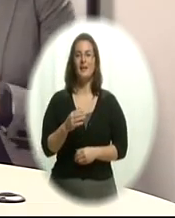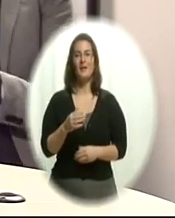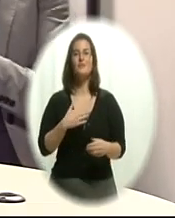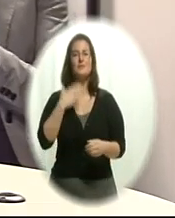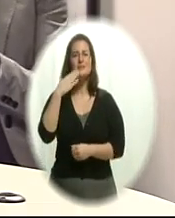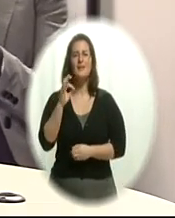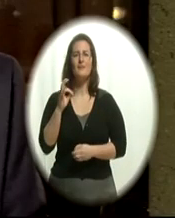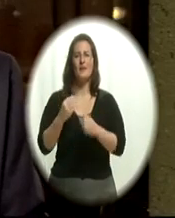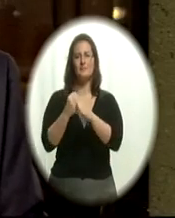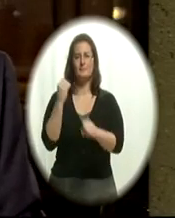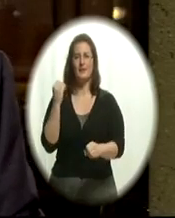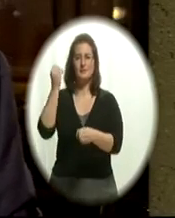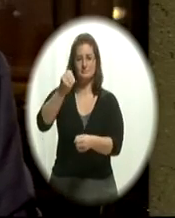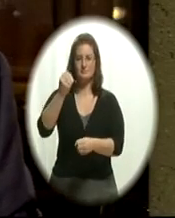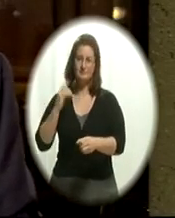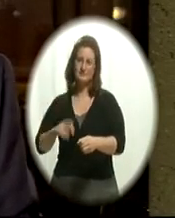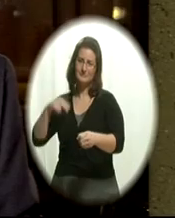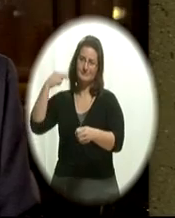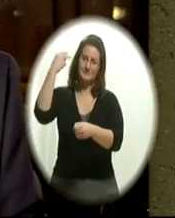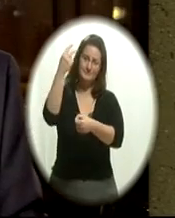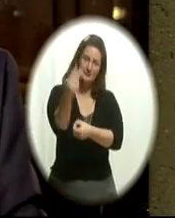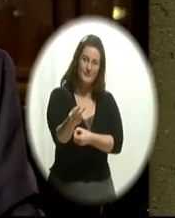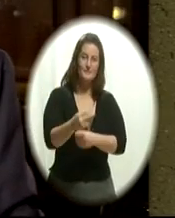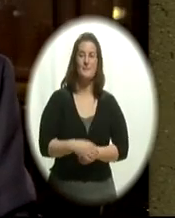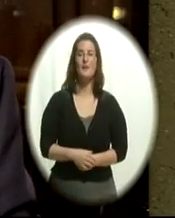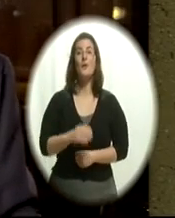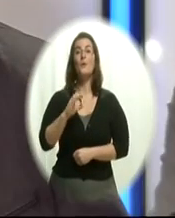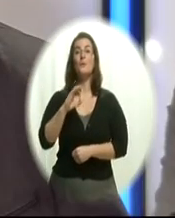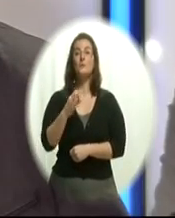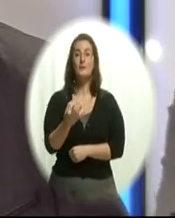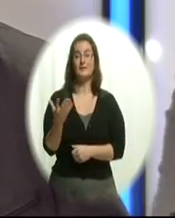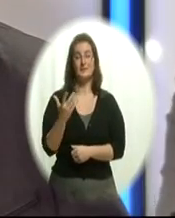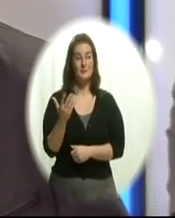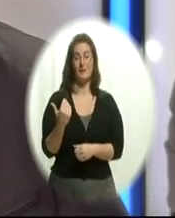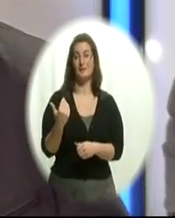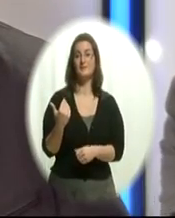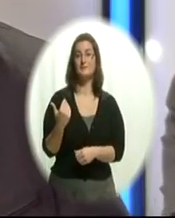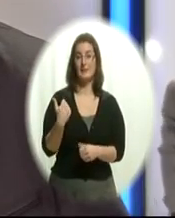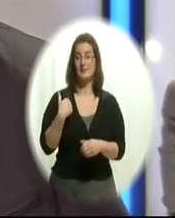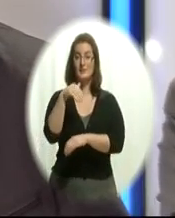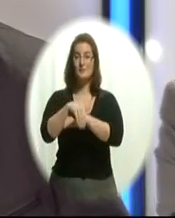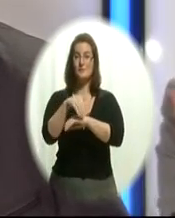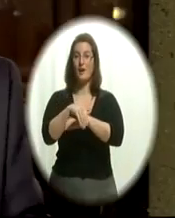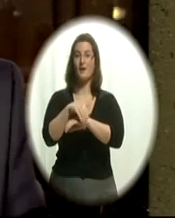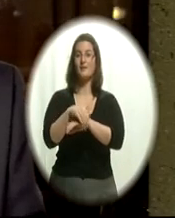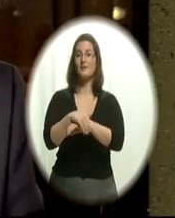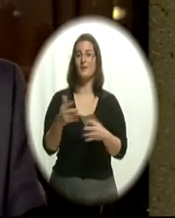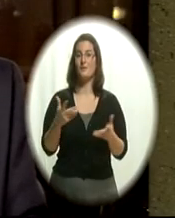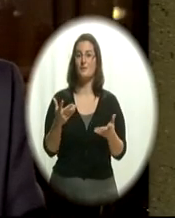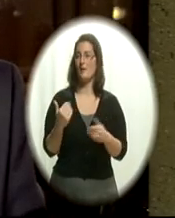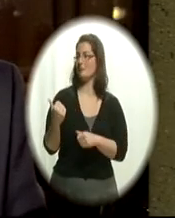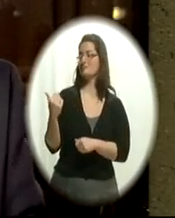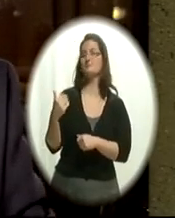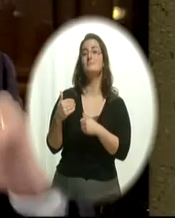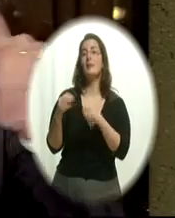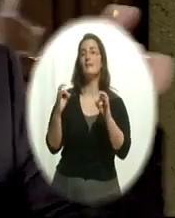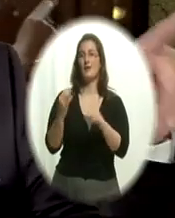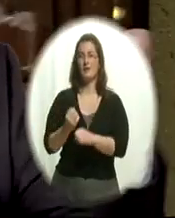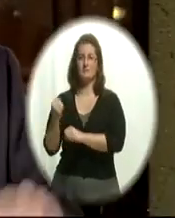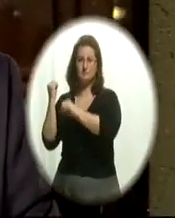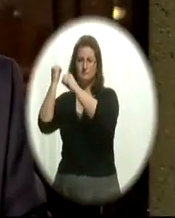manquait, Régis, Sylvain, il sera là. Me manque tout le temps. Oui, le Perche et Litour, c'est ce très bel événement qui commence ce soir, qui envoie des perchistes dans les